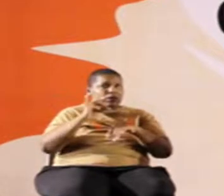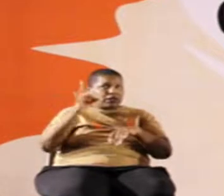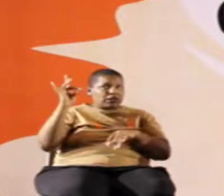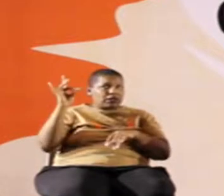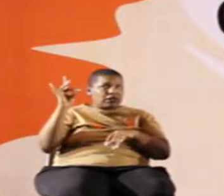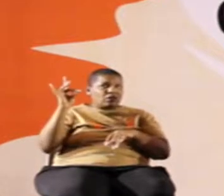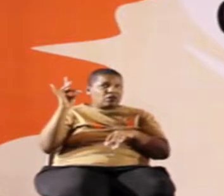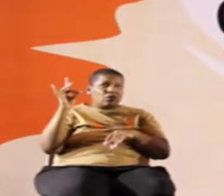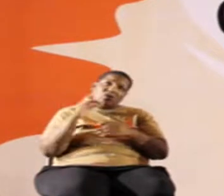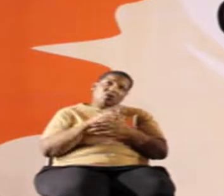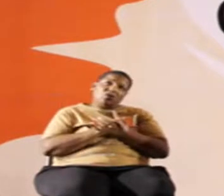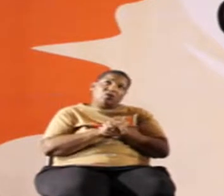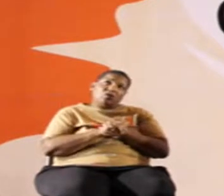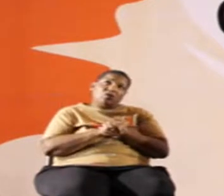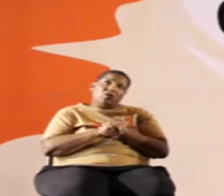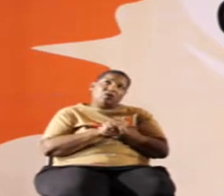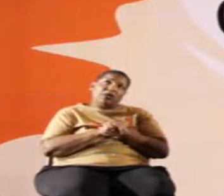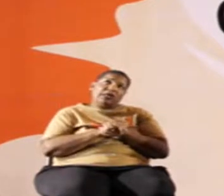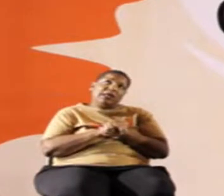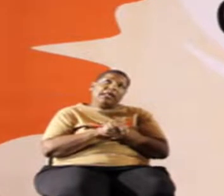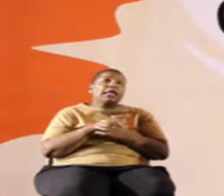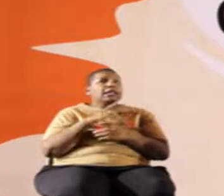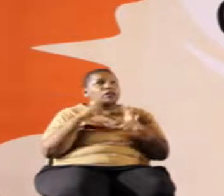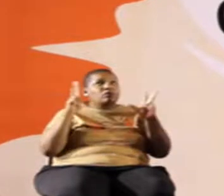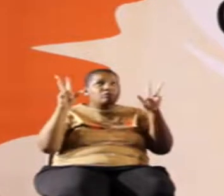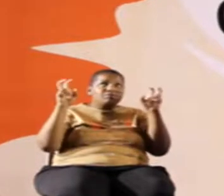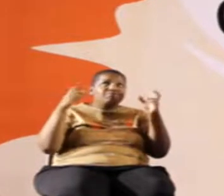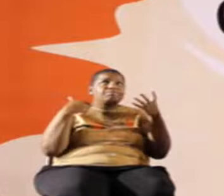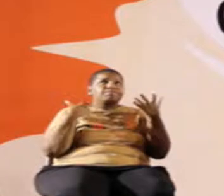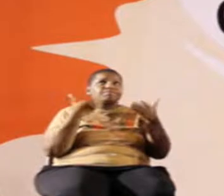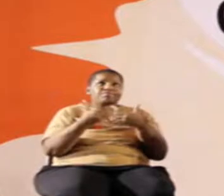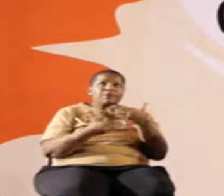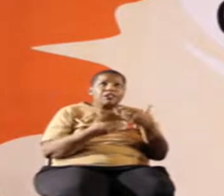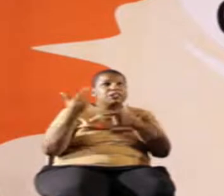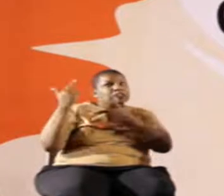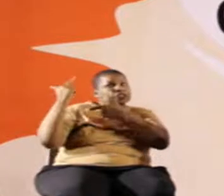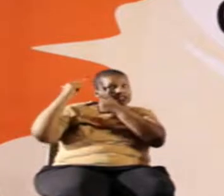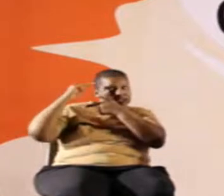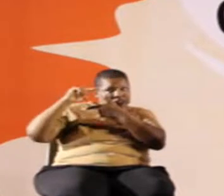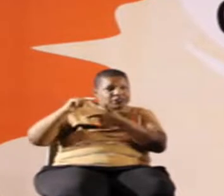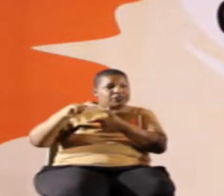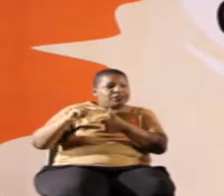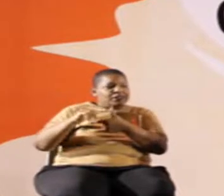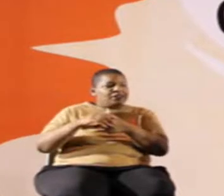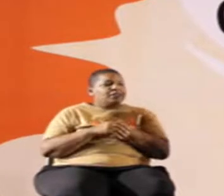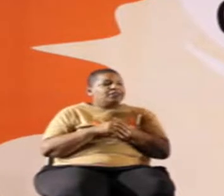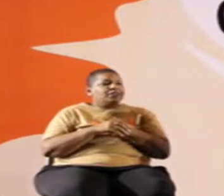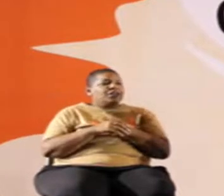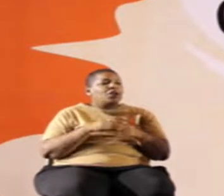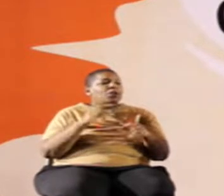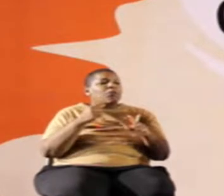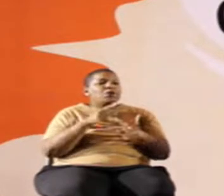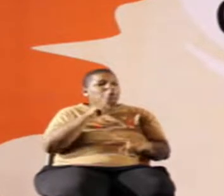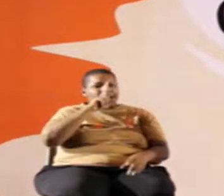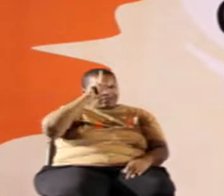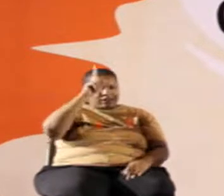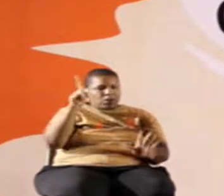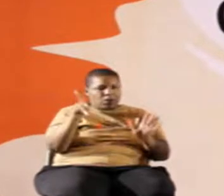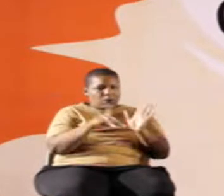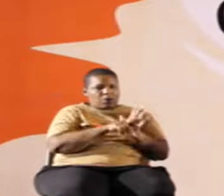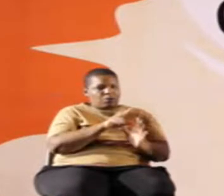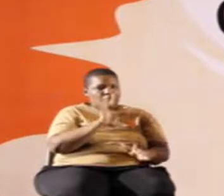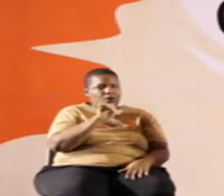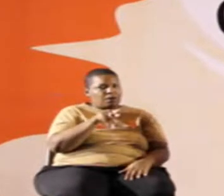é um pouco. Vem dessa, entre aspas, tradição, não é? Porque não é invenção do funk. Não